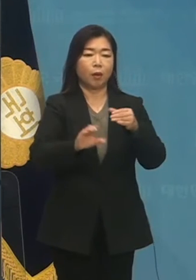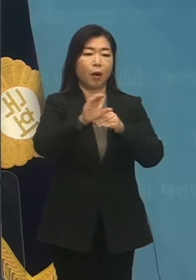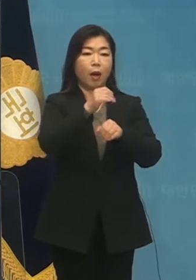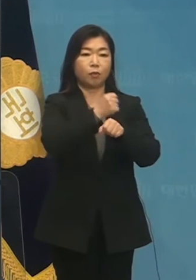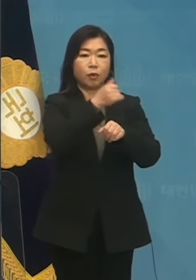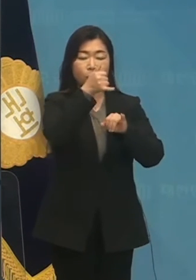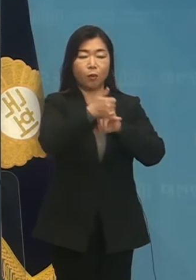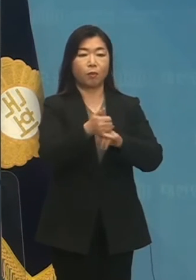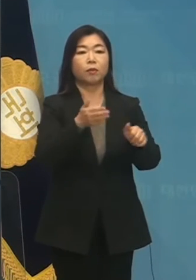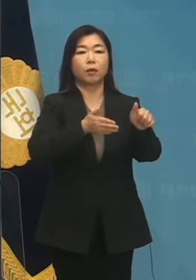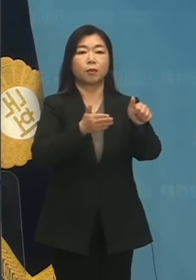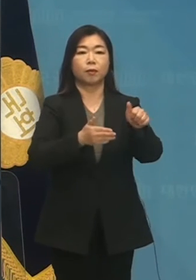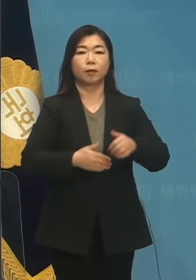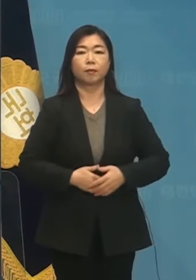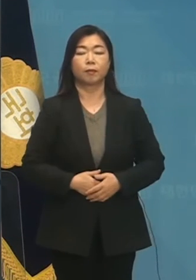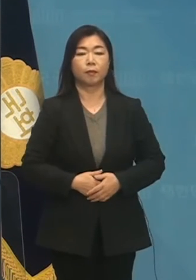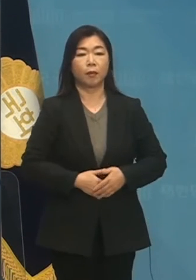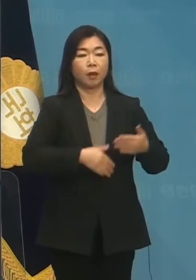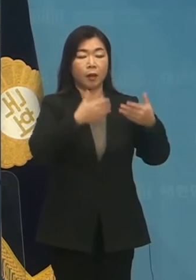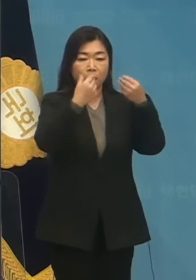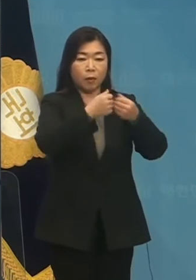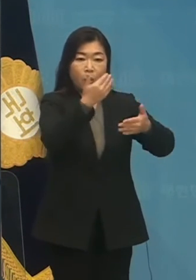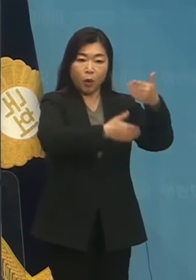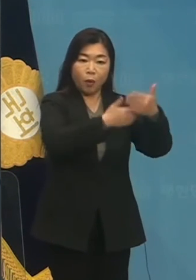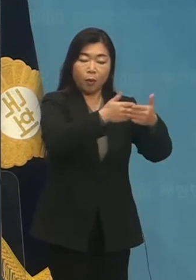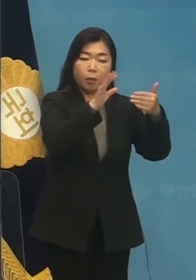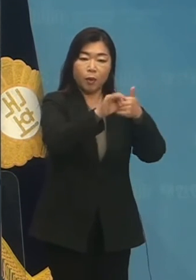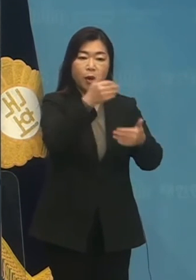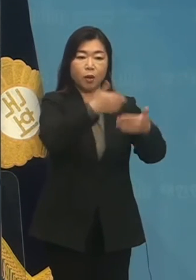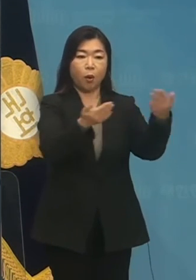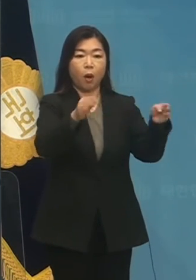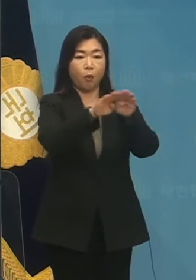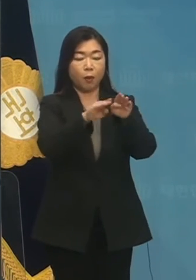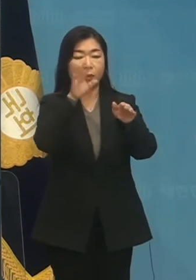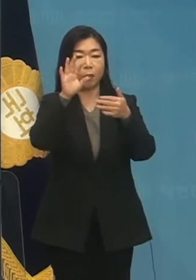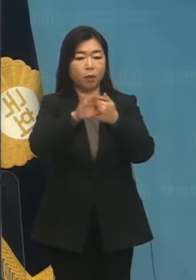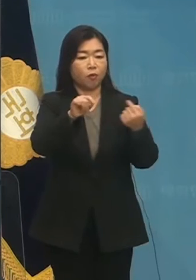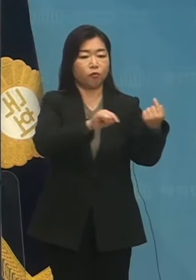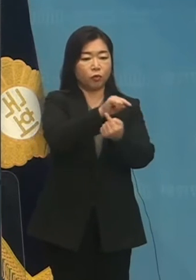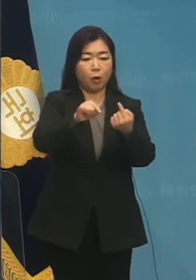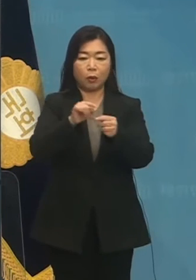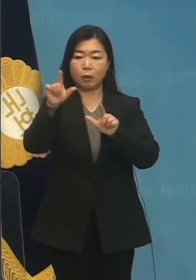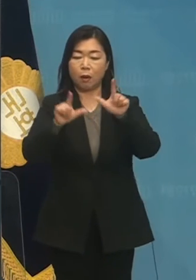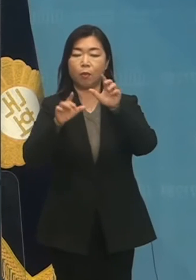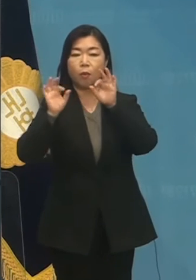요청합니다. 영화업계의 경우 영화관별 운영 상황을 감안하여